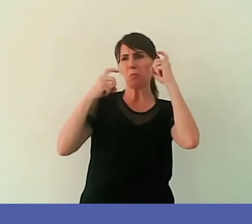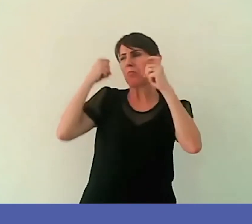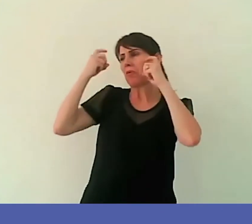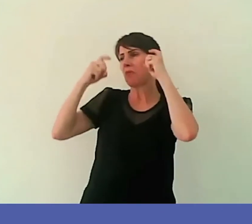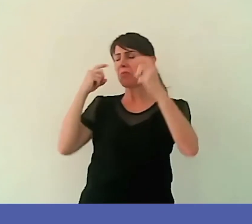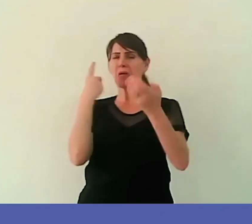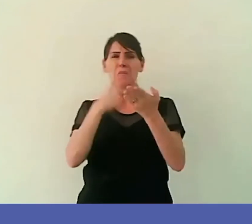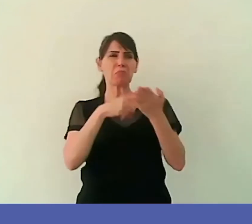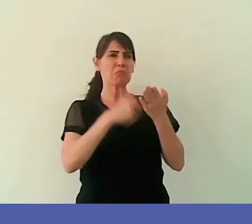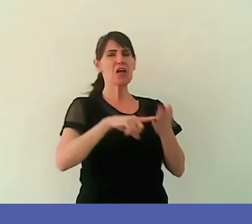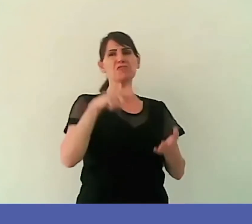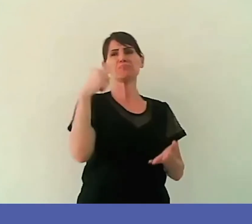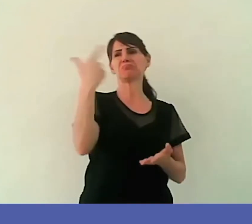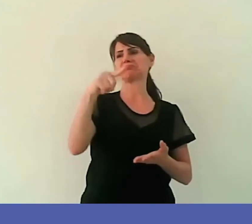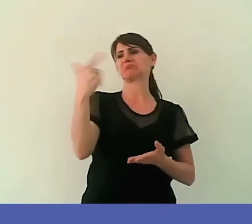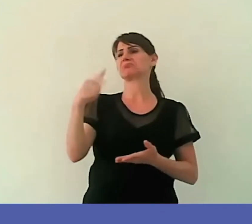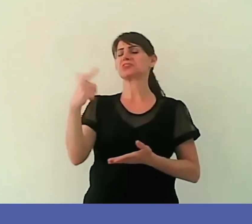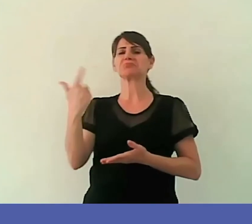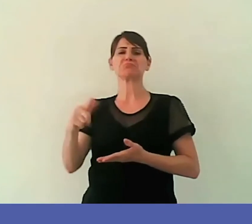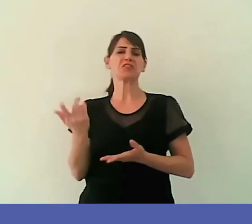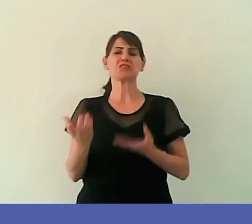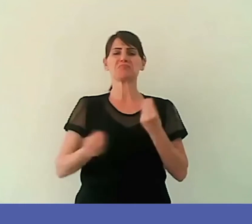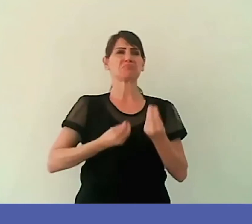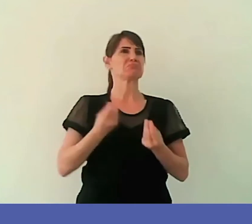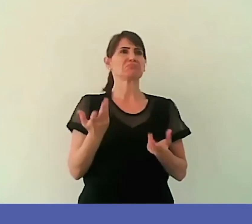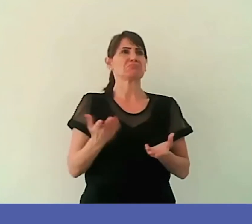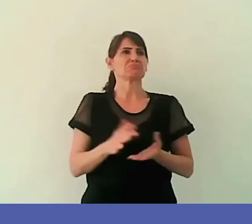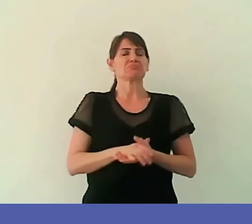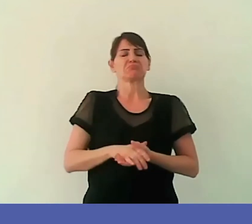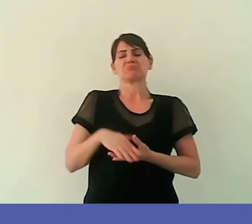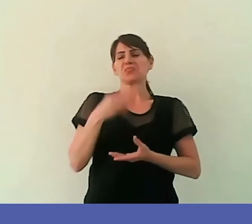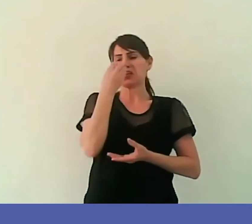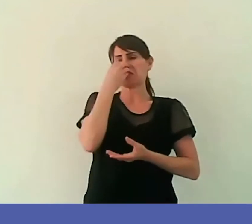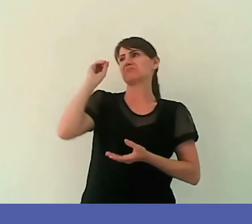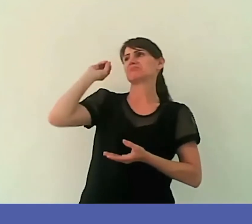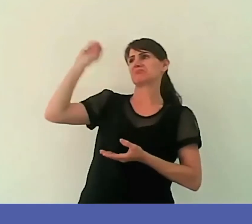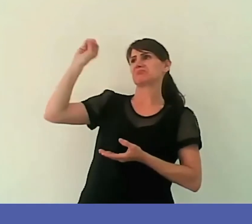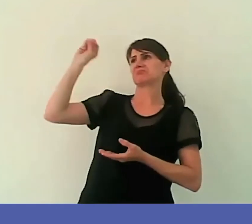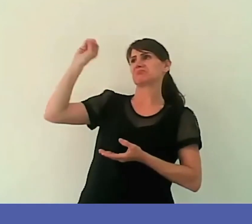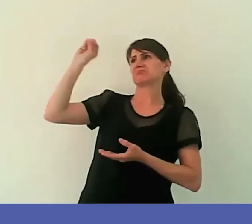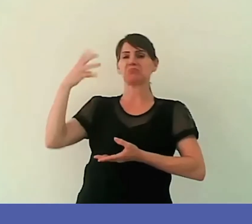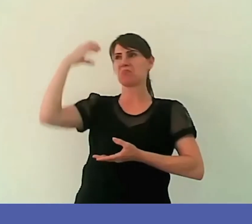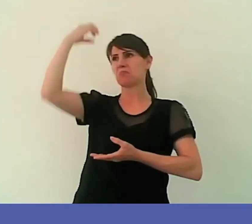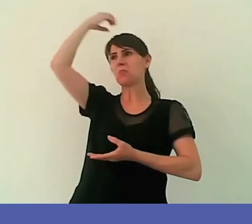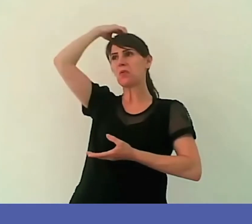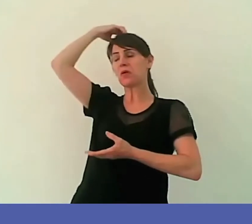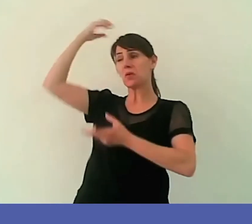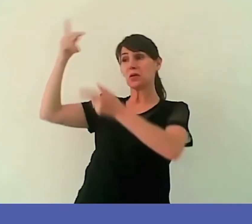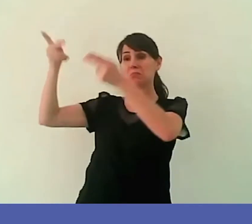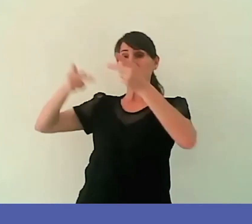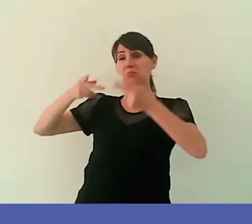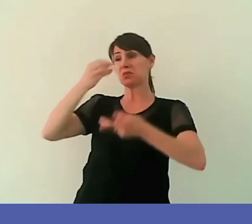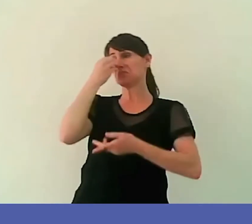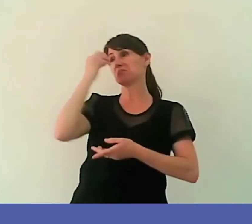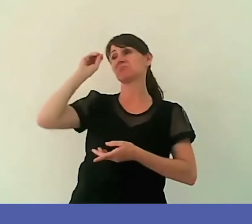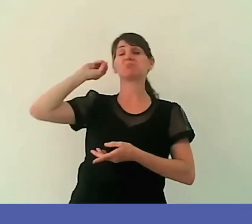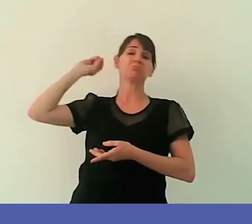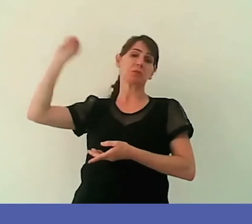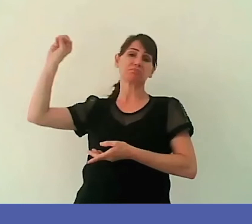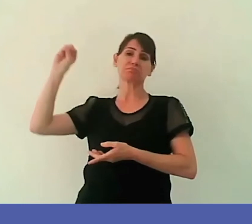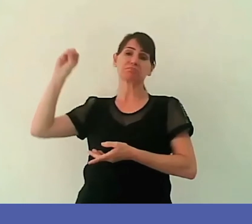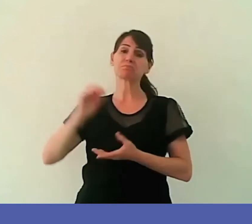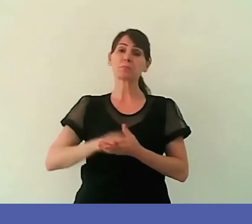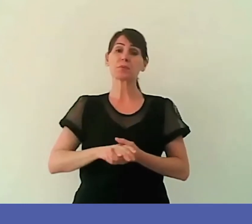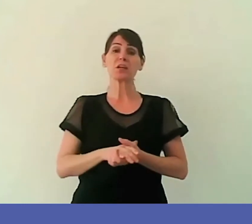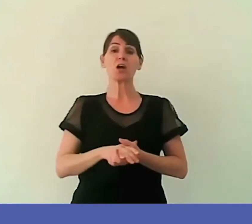tempo para a coisa mais importante desse universo, né? O rei está convidando, mas ele não tem tempo. Aconteceu também nos dias de